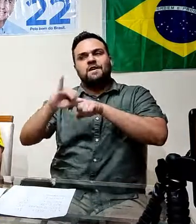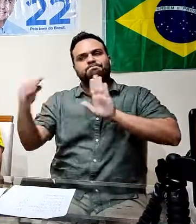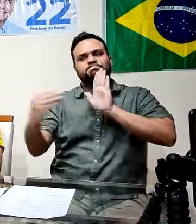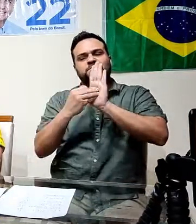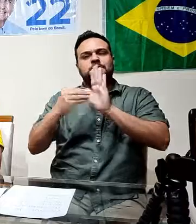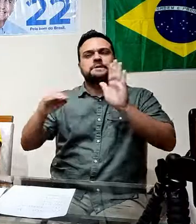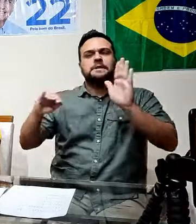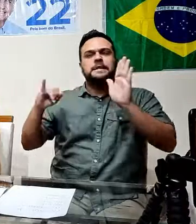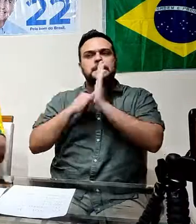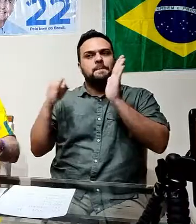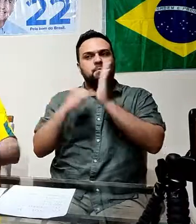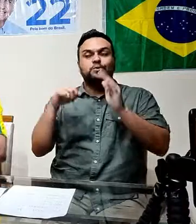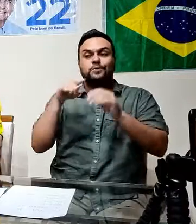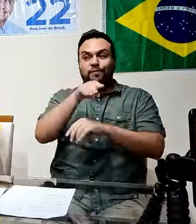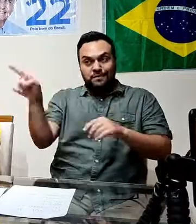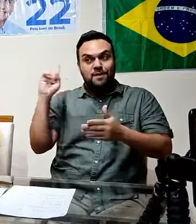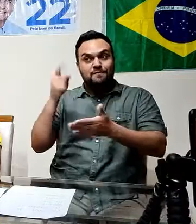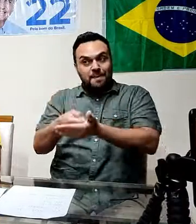pagar o imposto fazer a conta? Você.